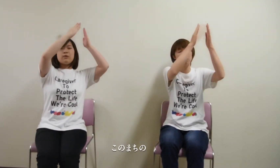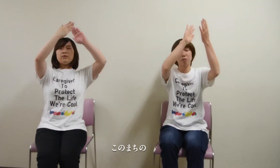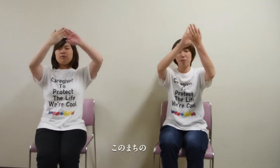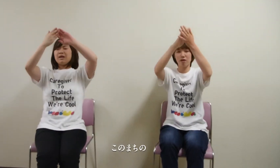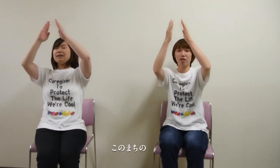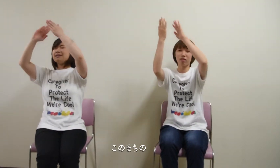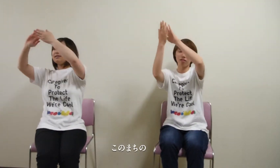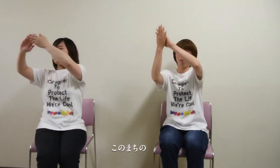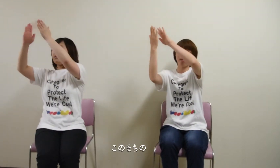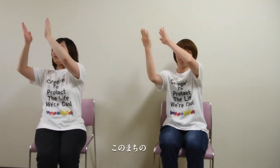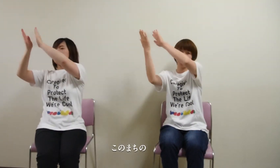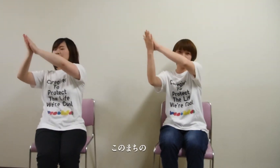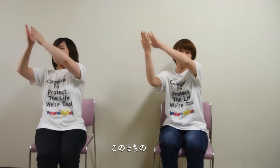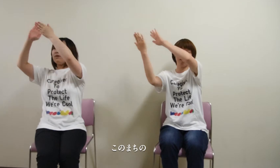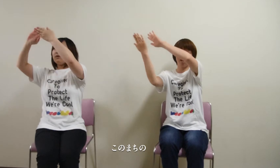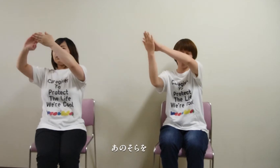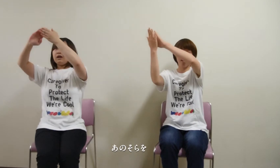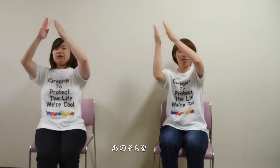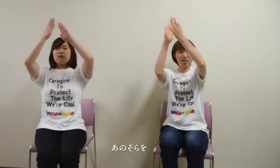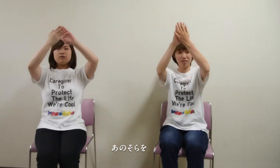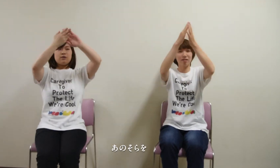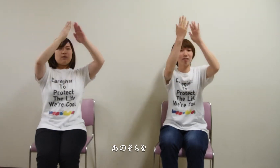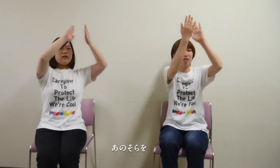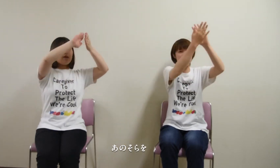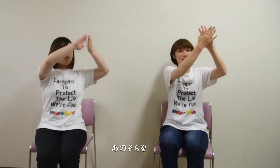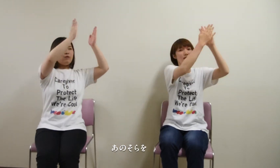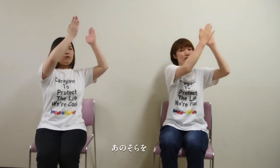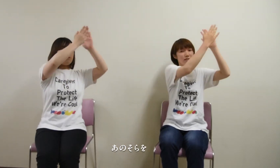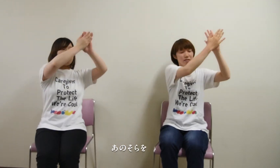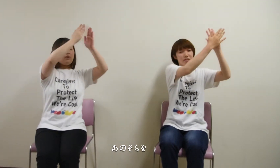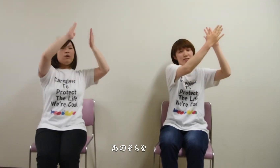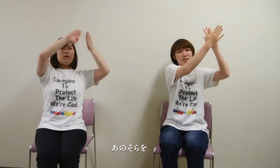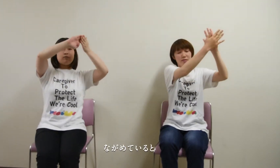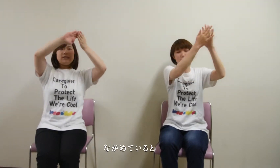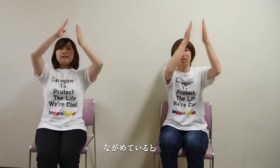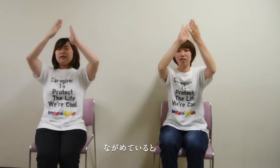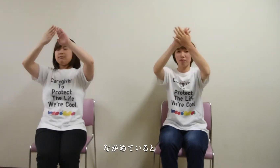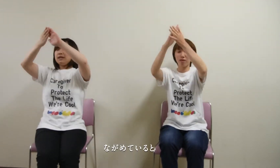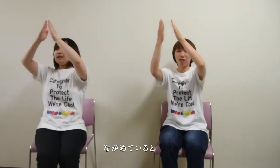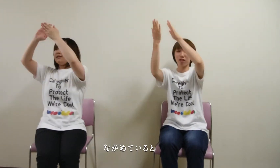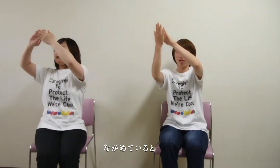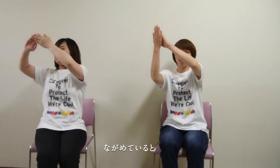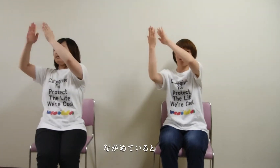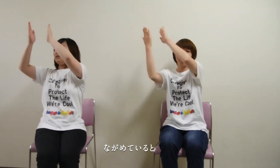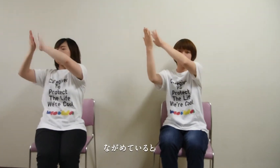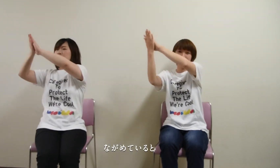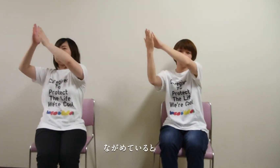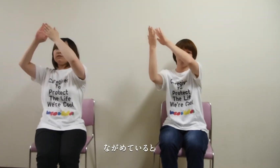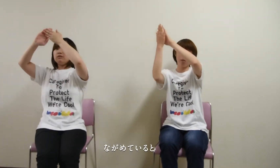この街のあの空を眺めていると